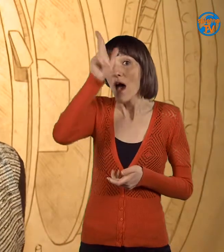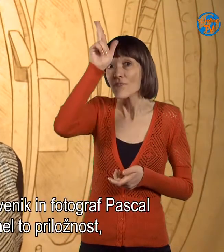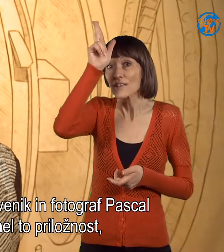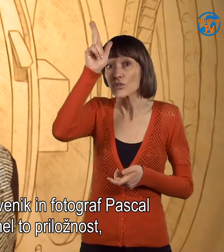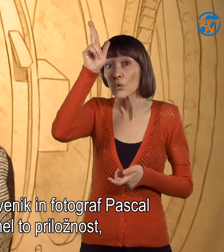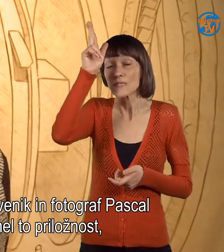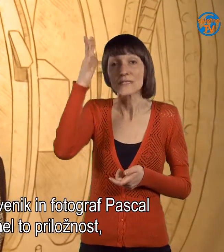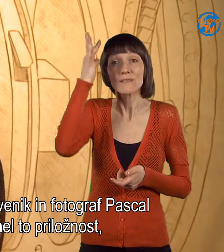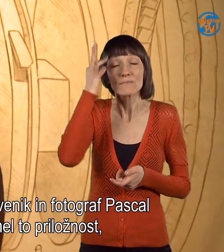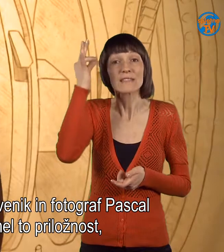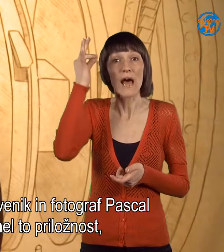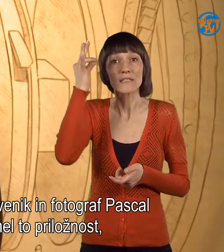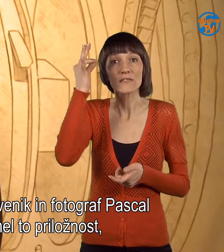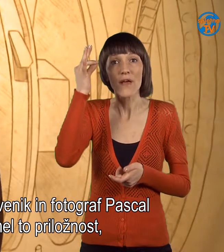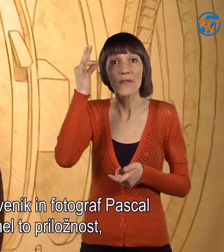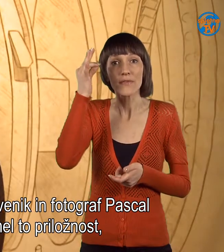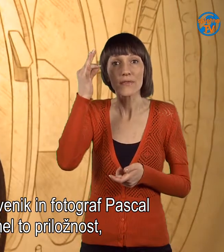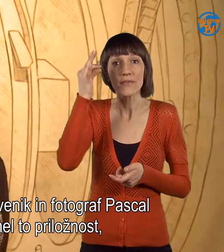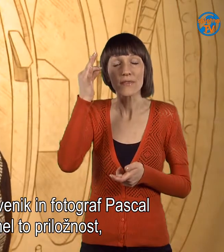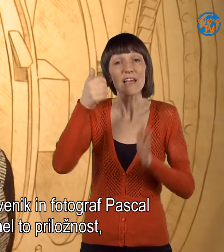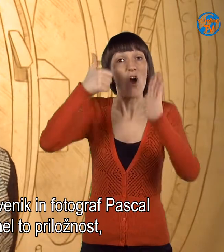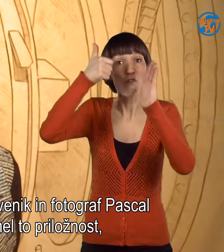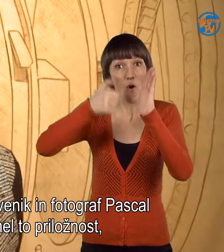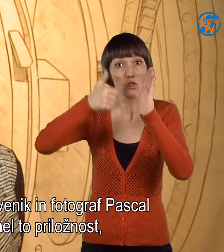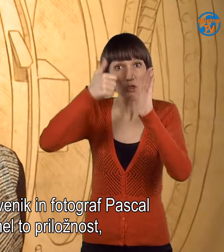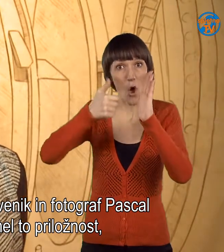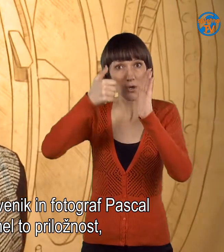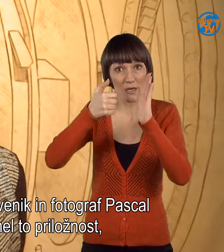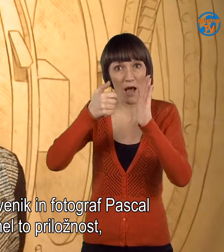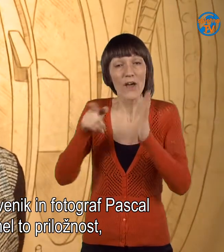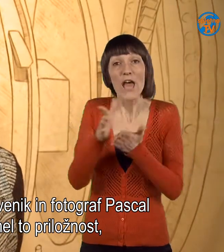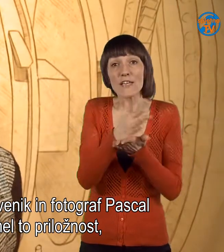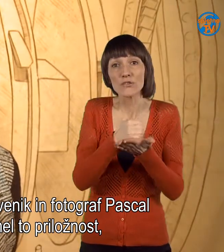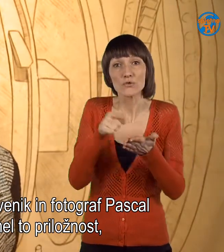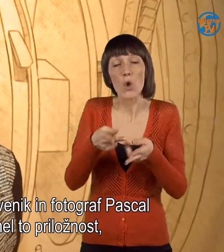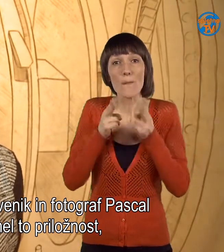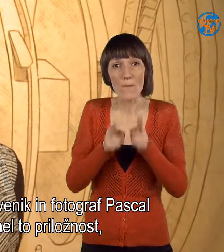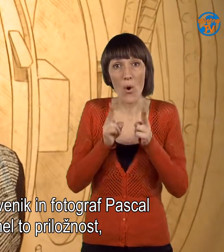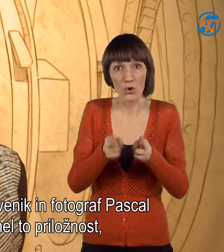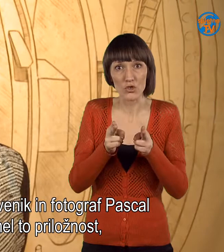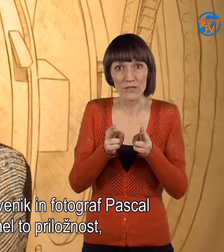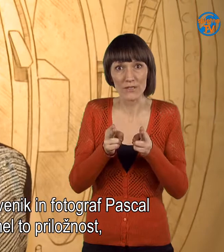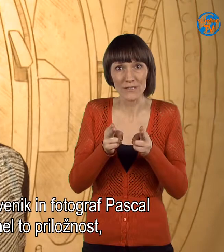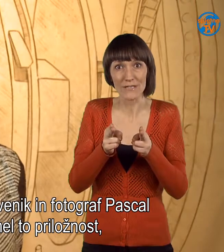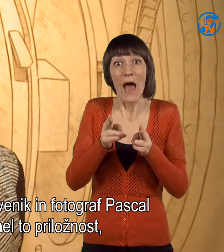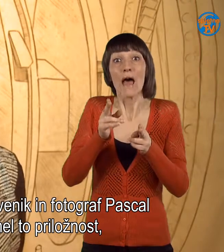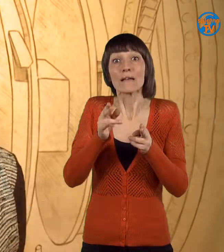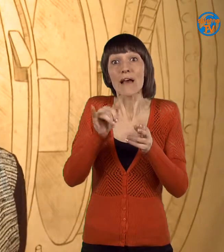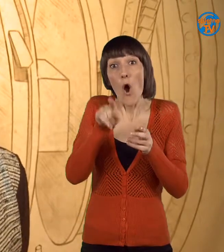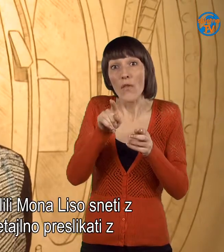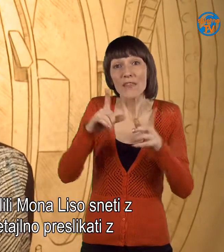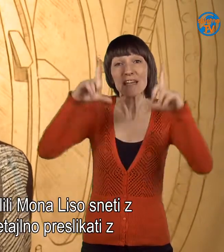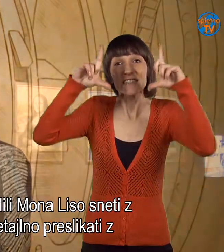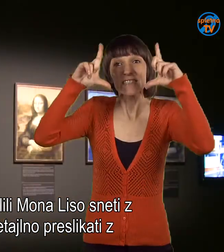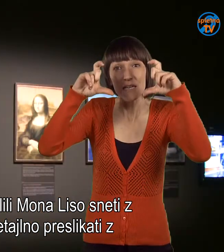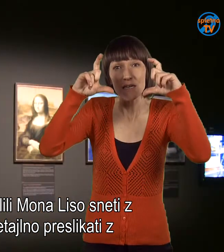Francoski znanstvenik in fotograf Pascal Cotte je imel to priložnost, da so mu dovolili Mona Liso sneti iz